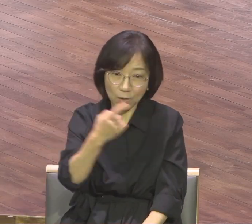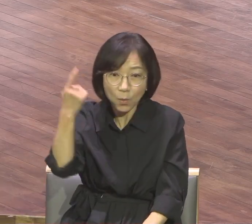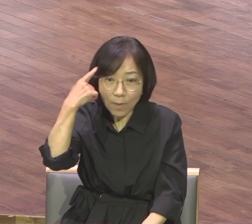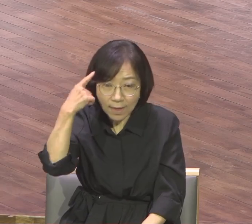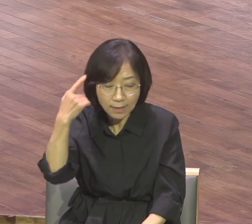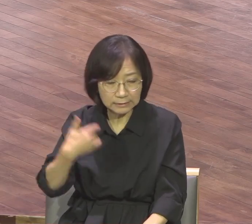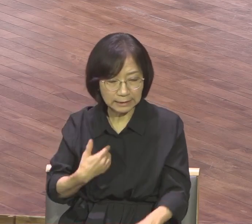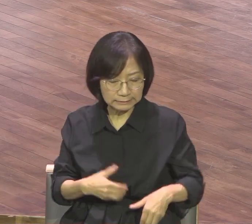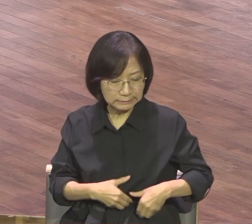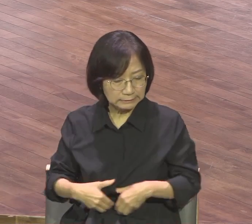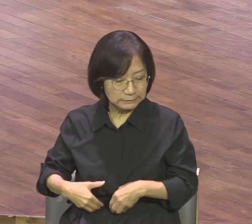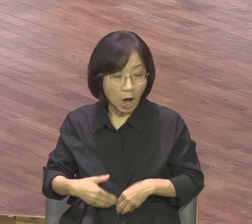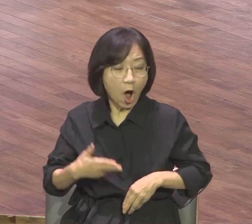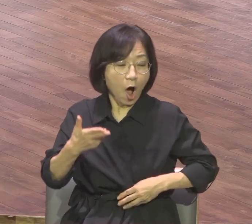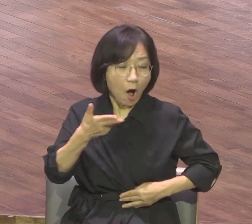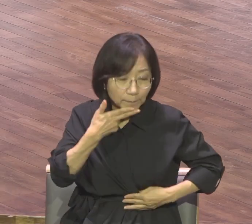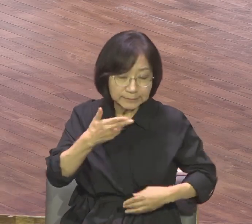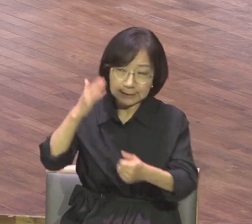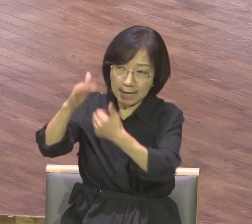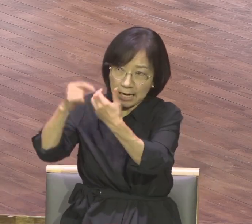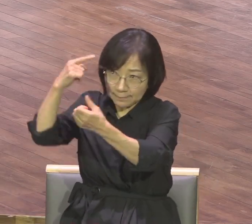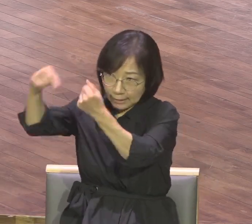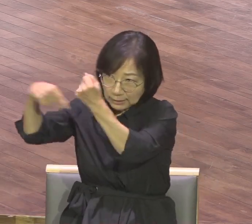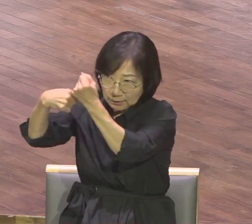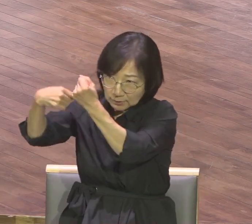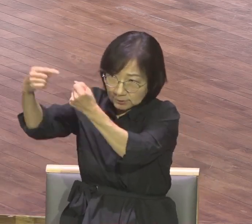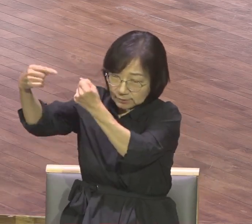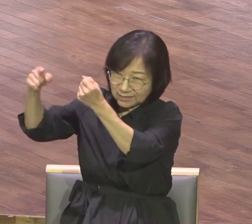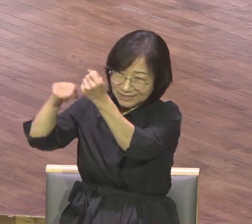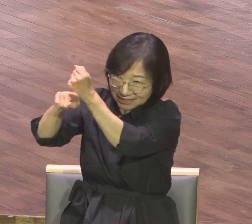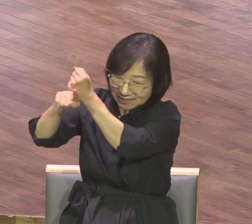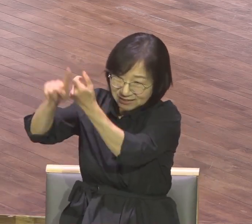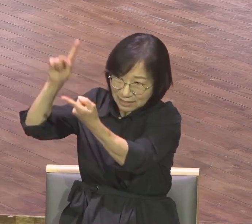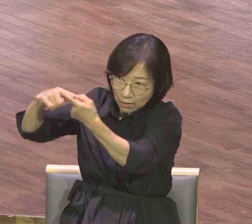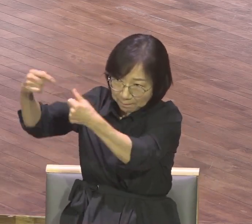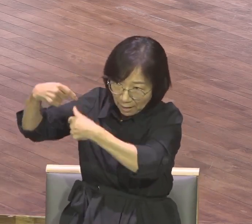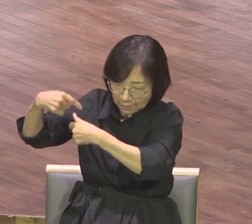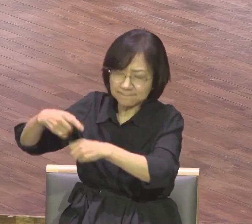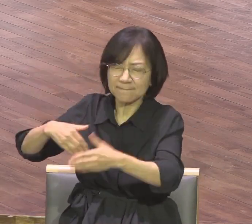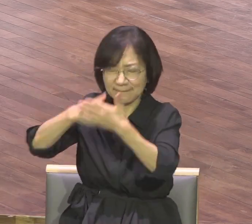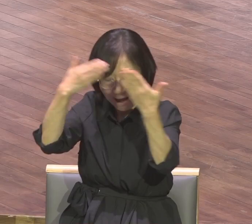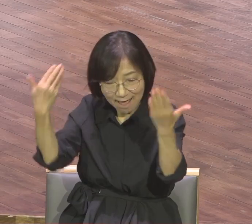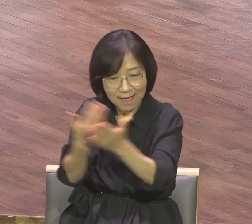않고 하나님의 뜻을 다 여러분에게 전하였습니다.